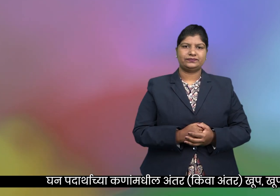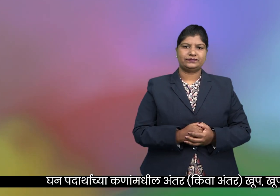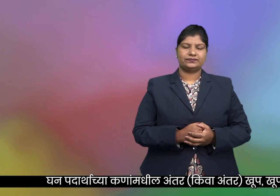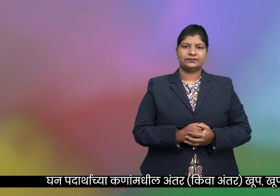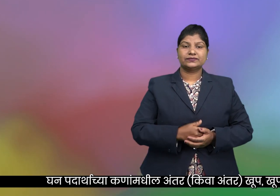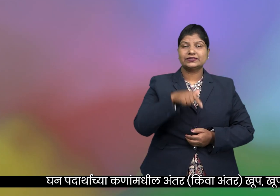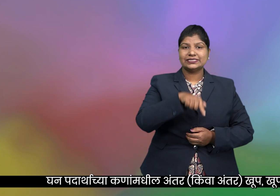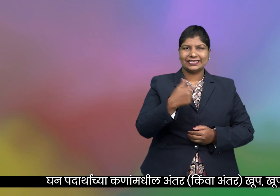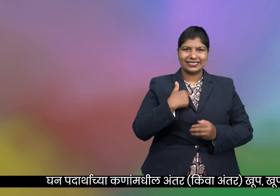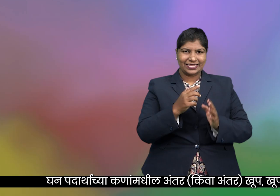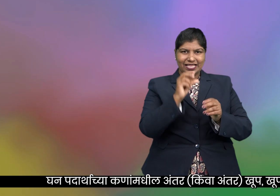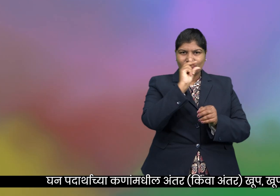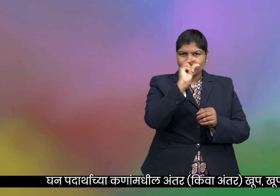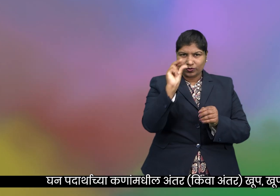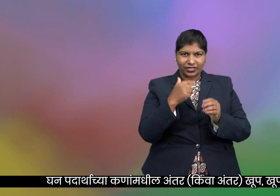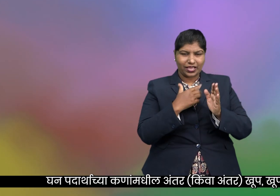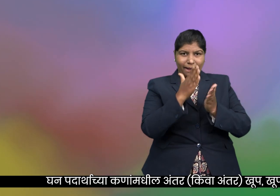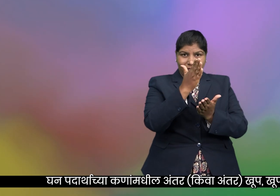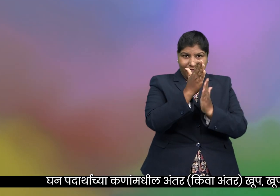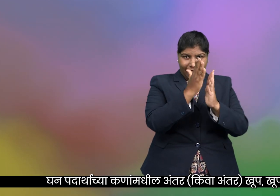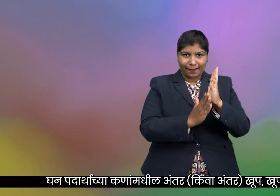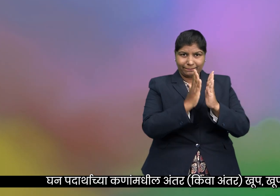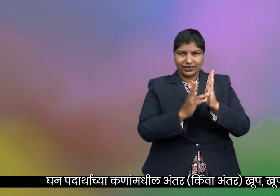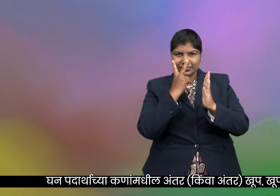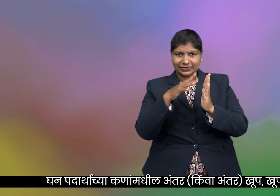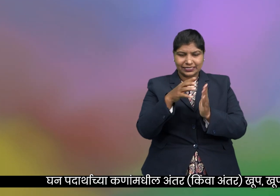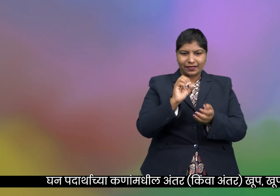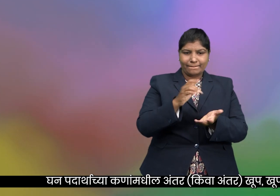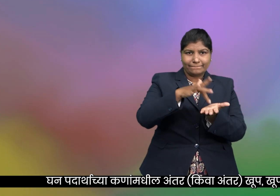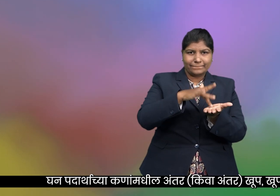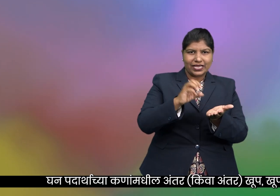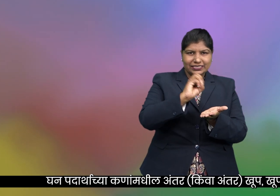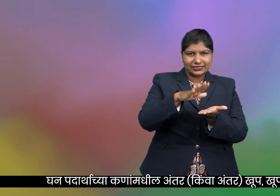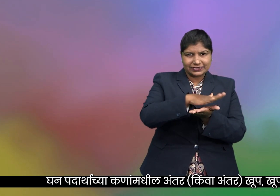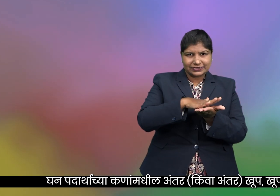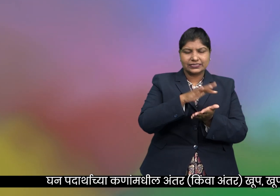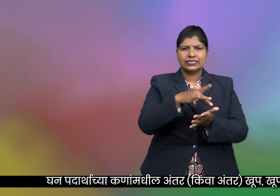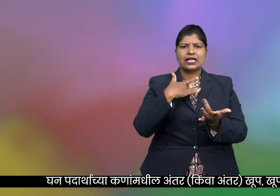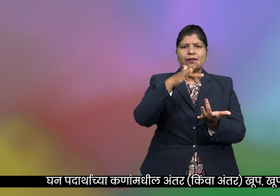घन पदार्थांच्या कणांमधील अंतर किंवा अंतर खूप लहानच असतो.